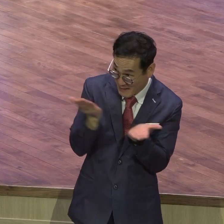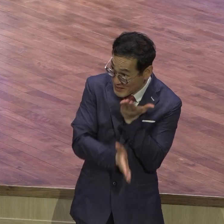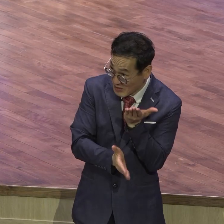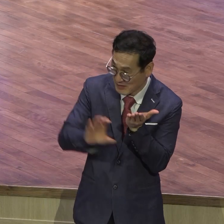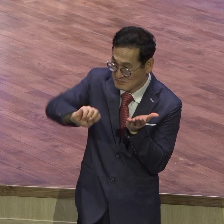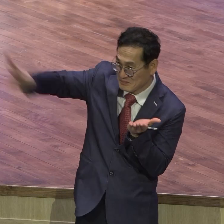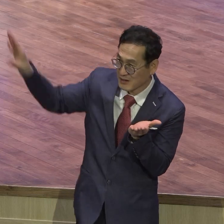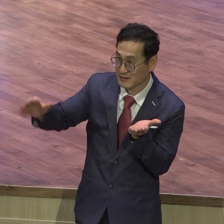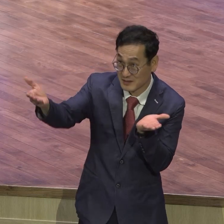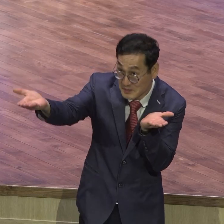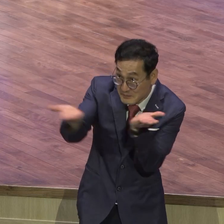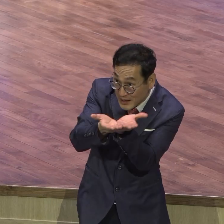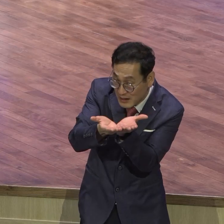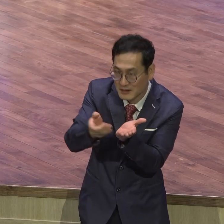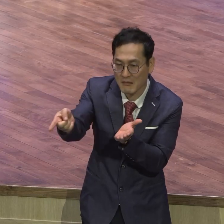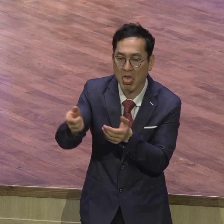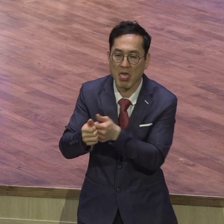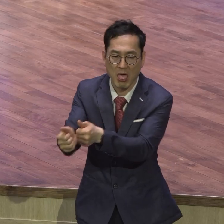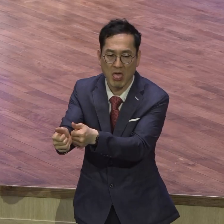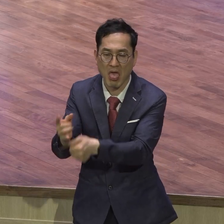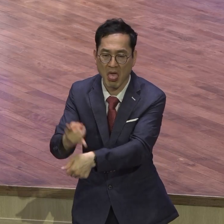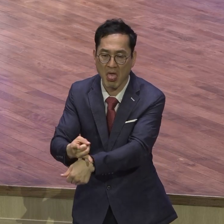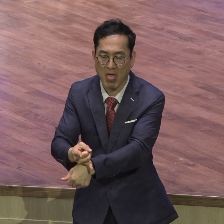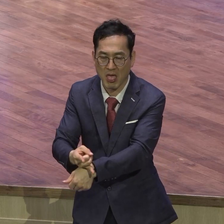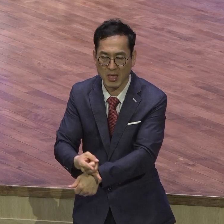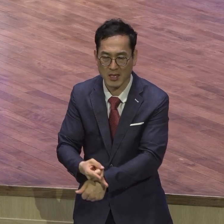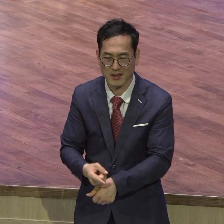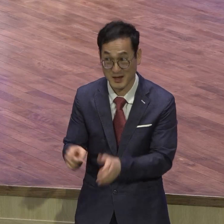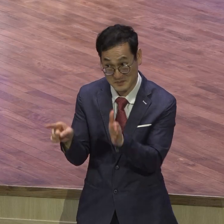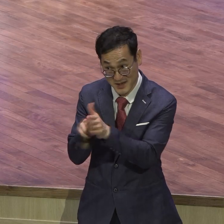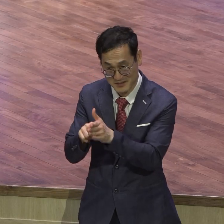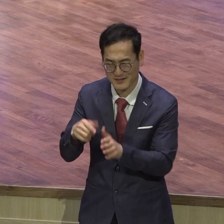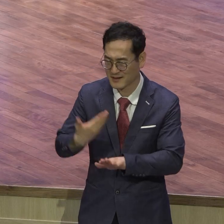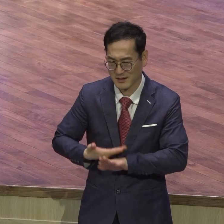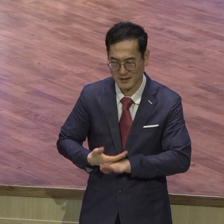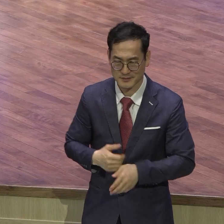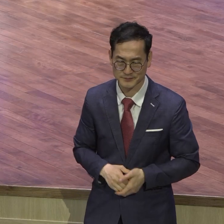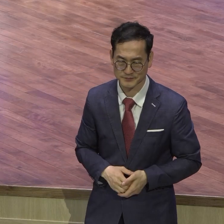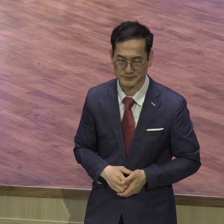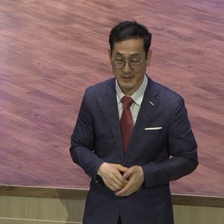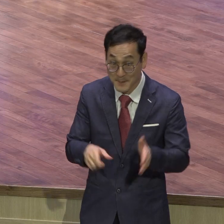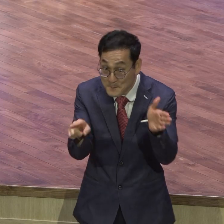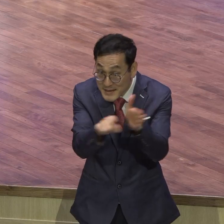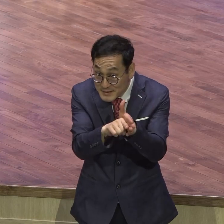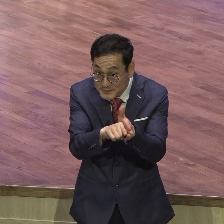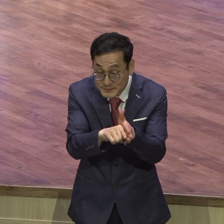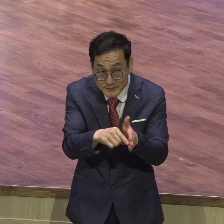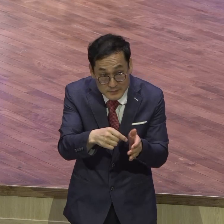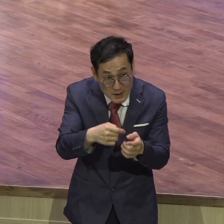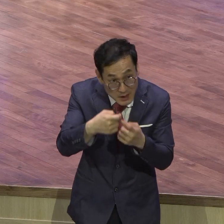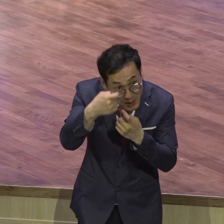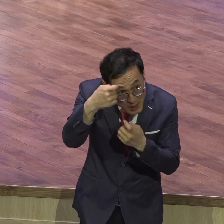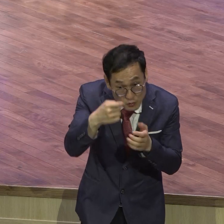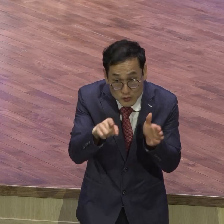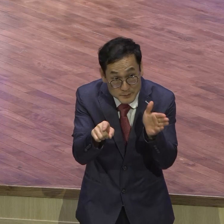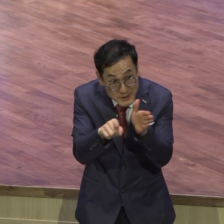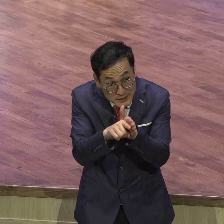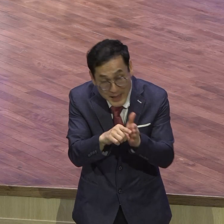성어 허스턴 이런 고백했어요 믿음은 우리가 보지 못하는 것을 믿는 것이다 그래서